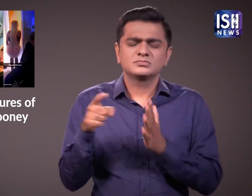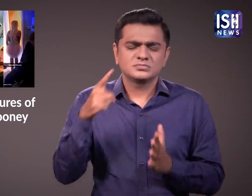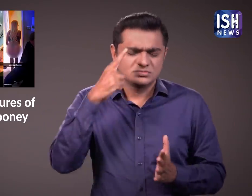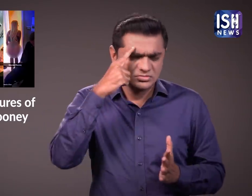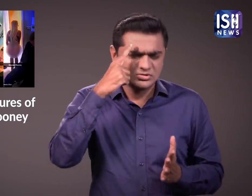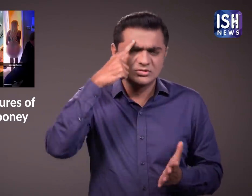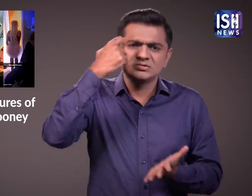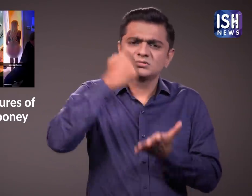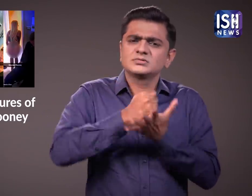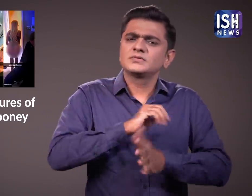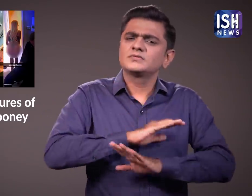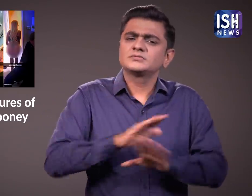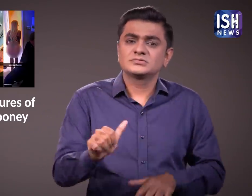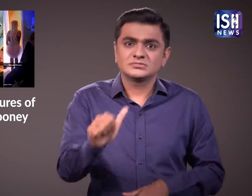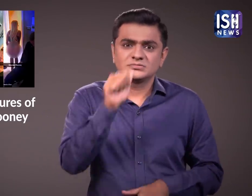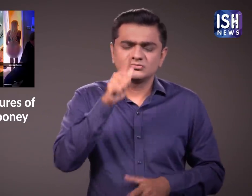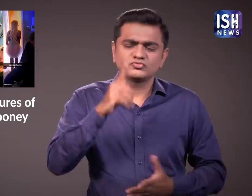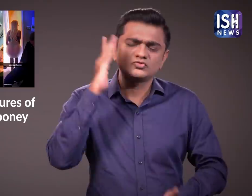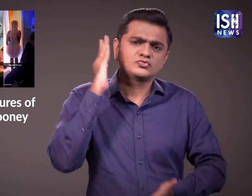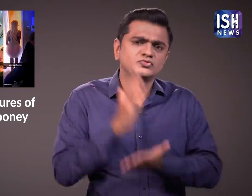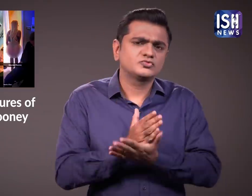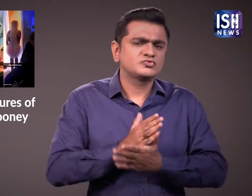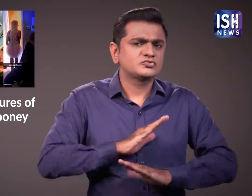उसने शराब छोडने का फैसला कर लिया।